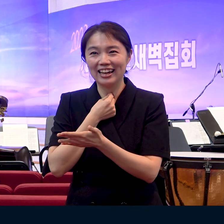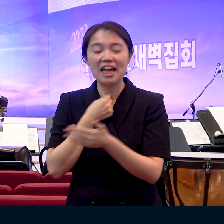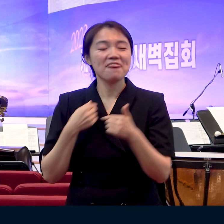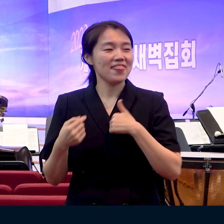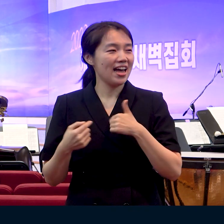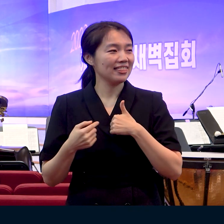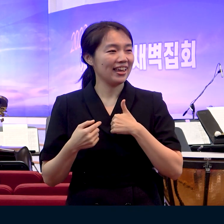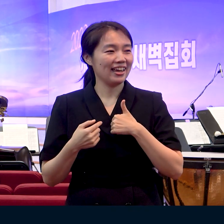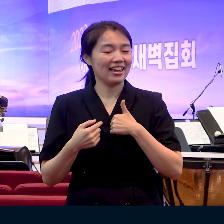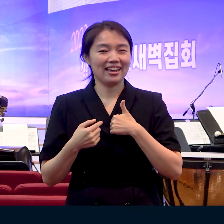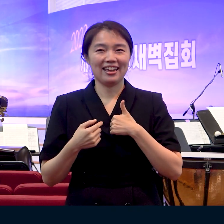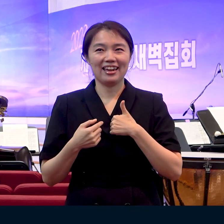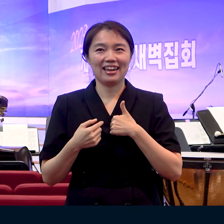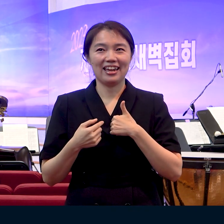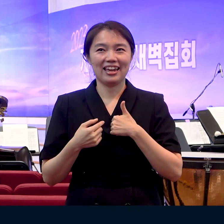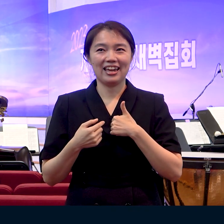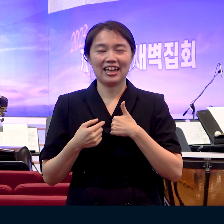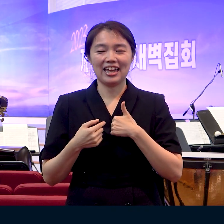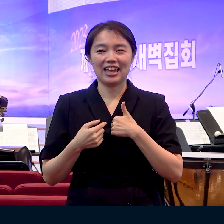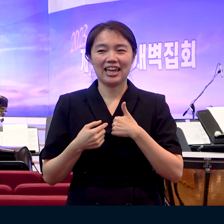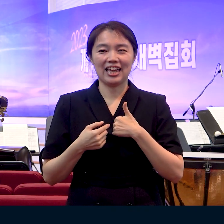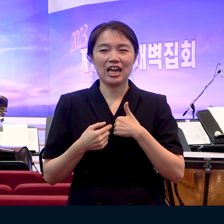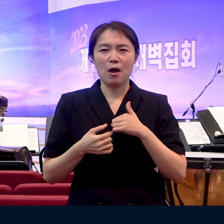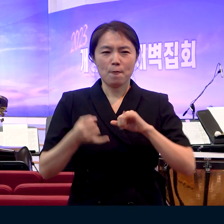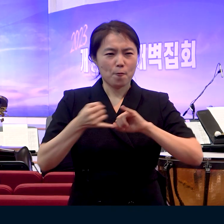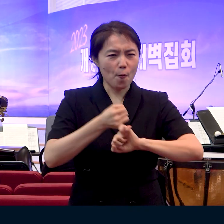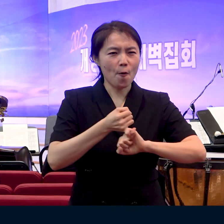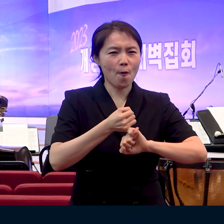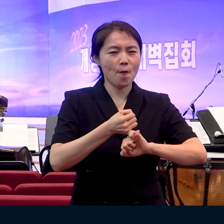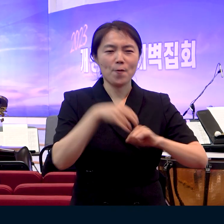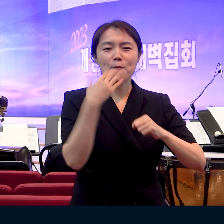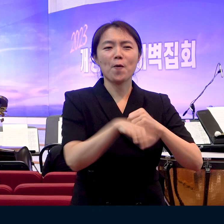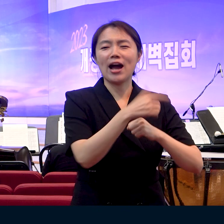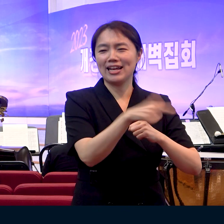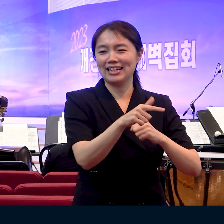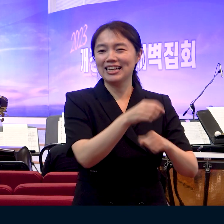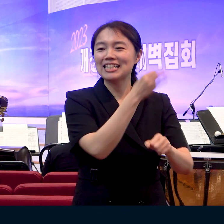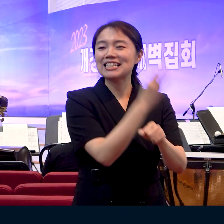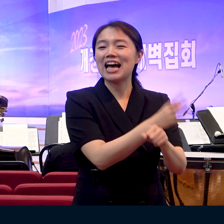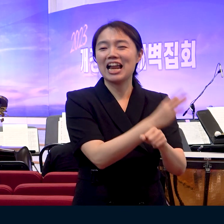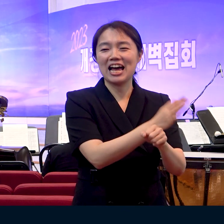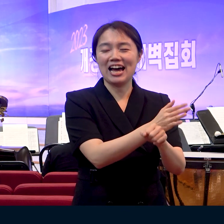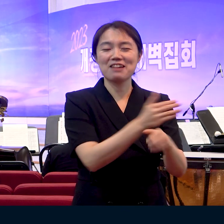저한테 와서 반드시 과일 갖고 와야 돼요.